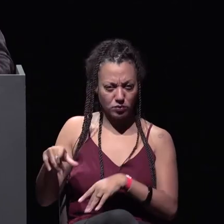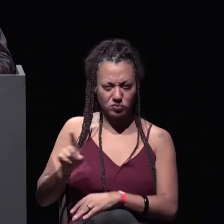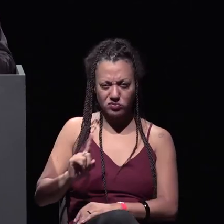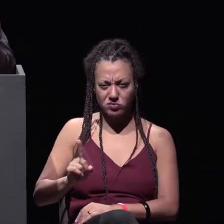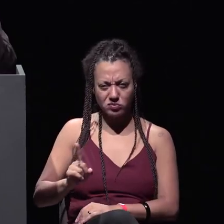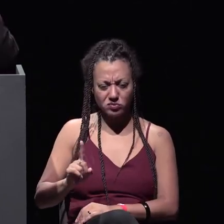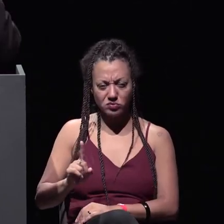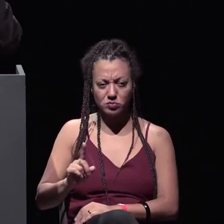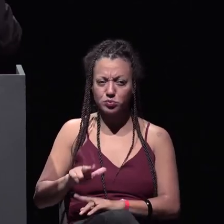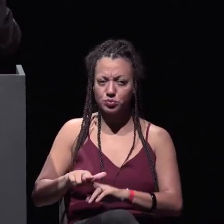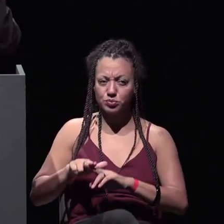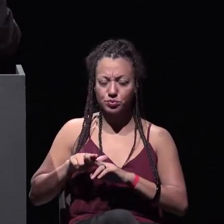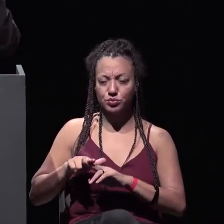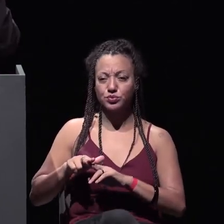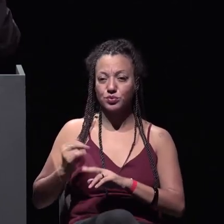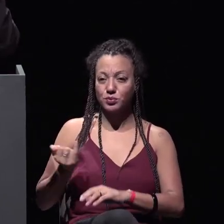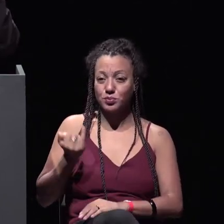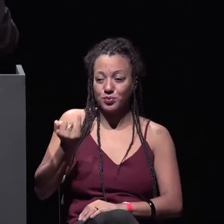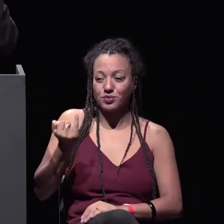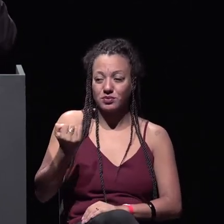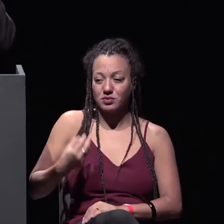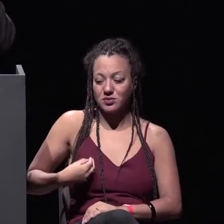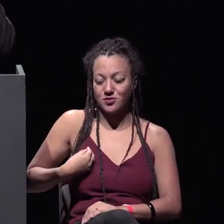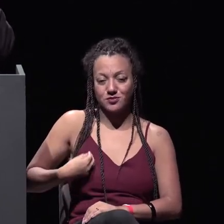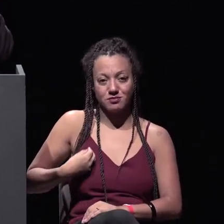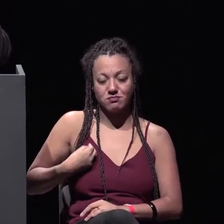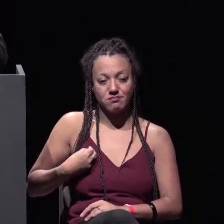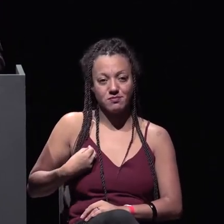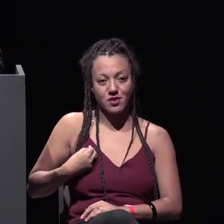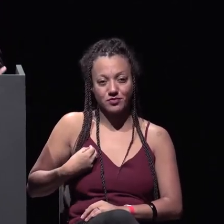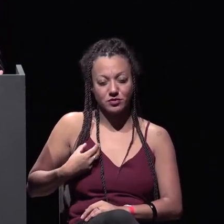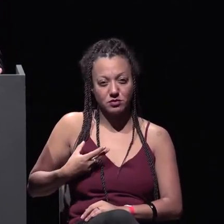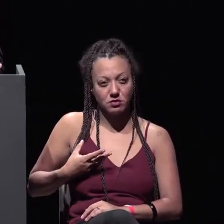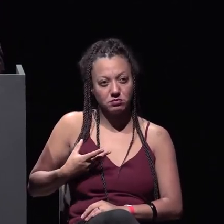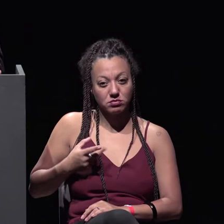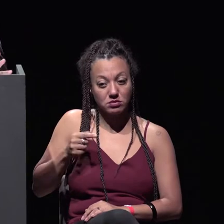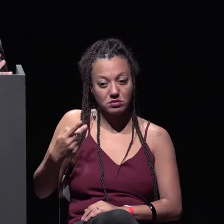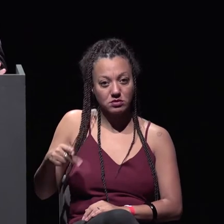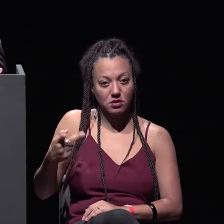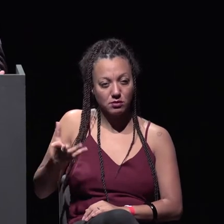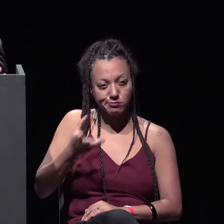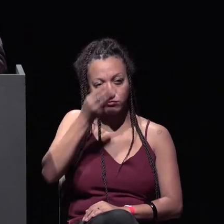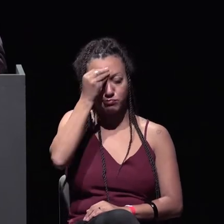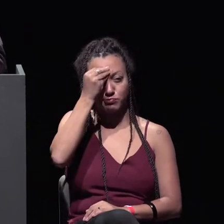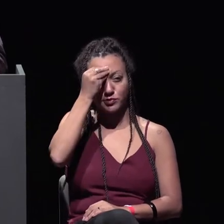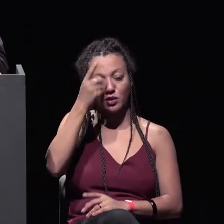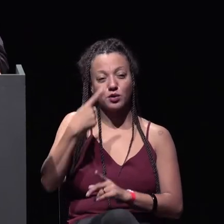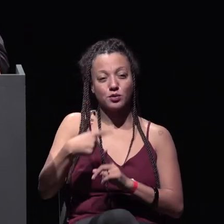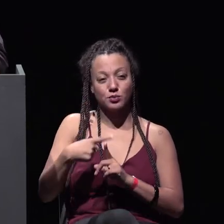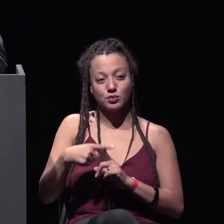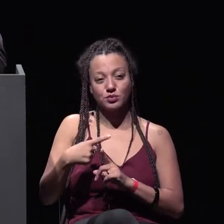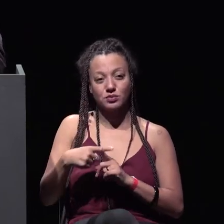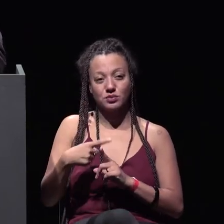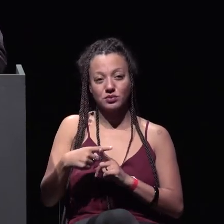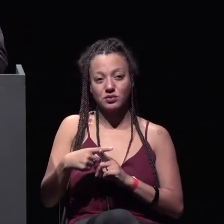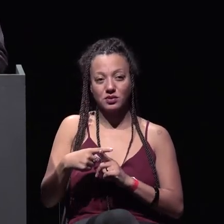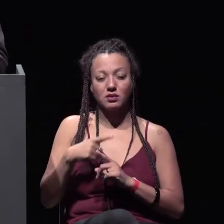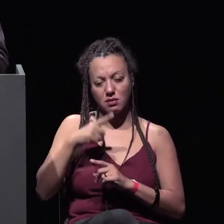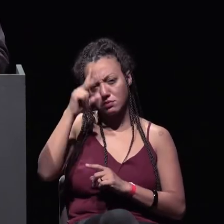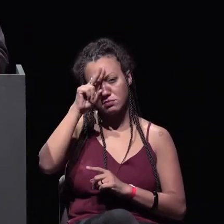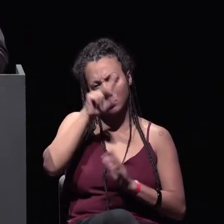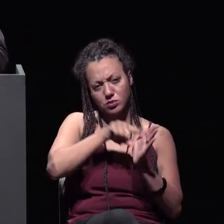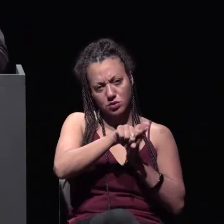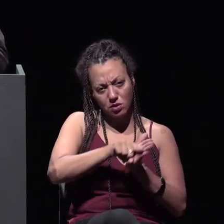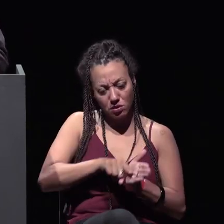ea importância ou a presença da imagem do seu trabalho na nossa mente se deva a uma série de iniciativas que não são só a da pesquisa histórica